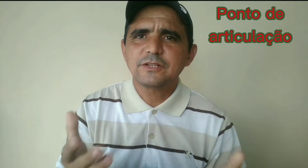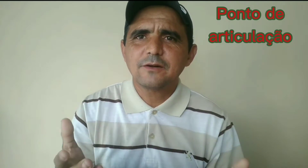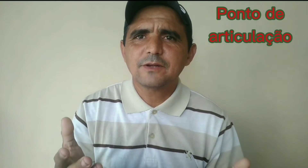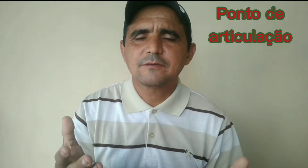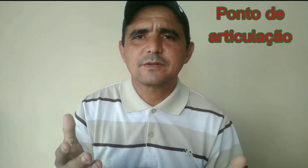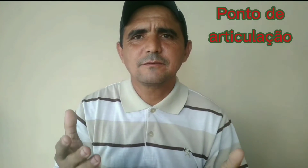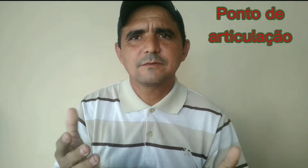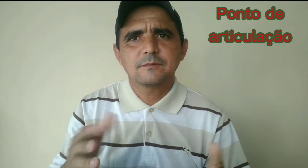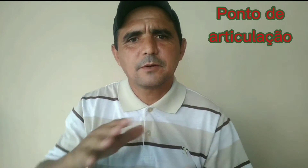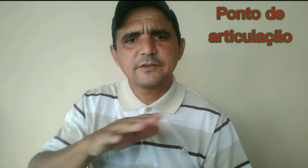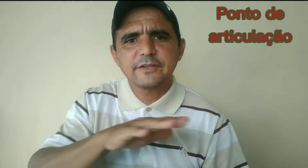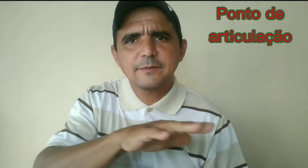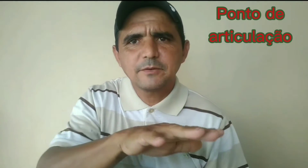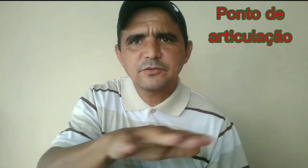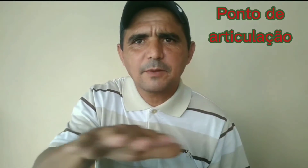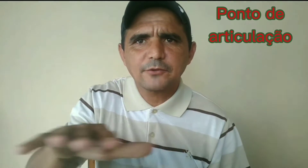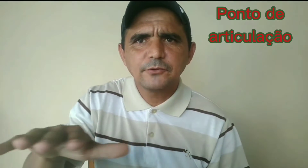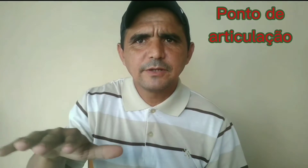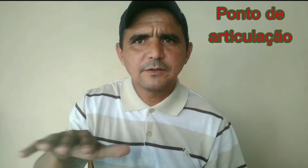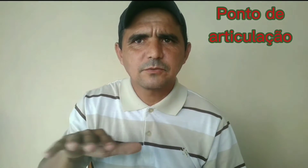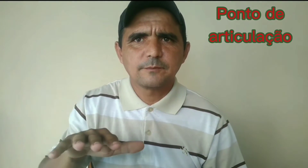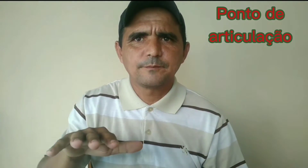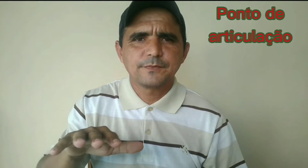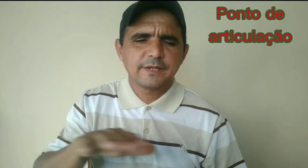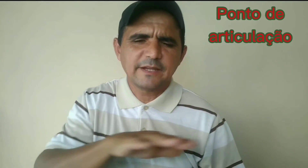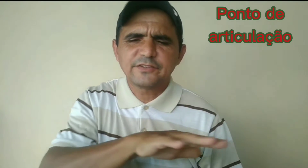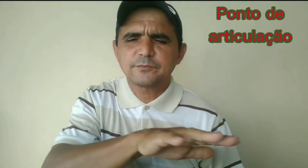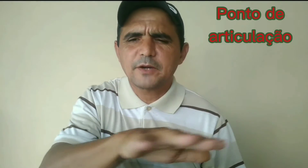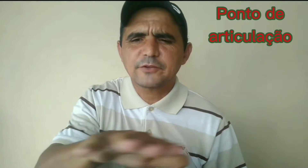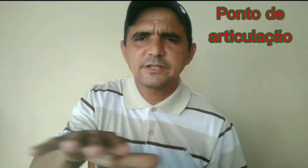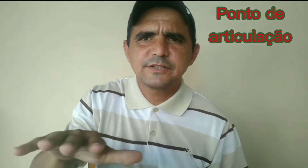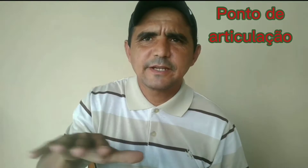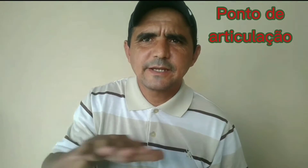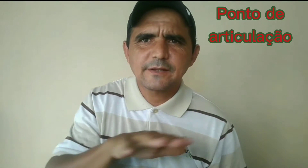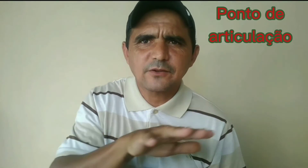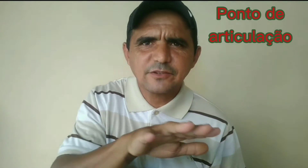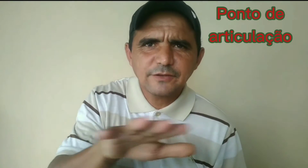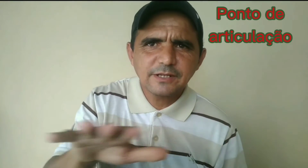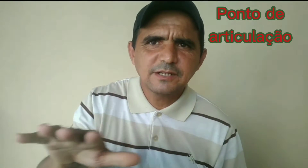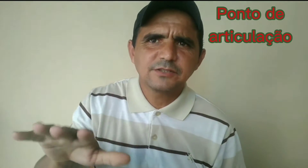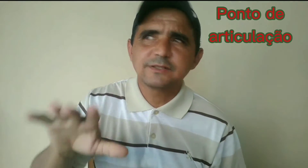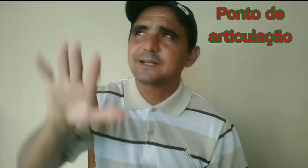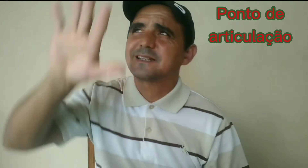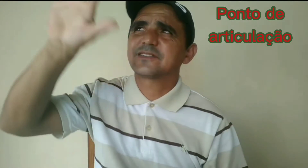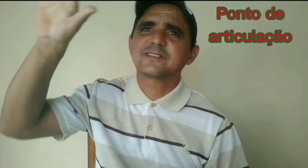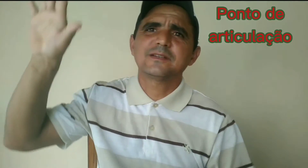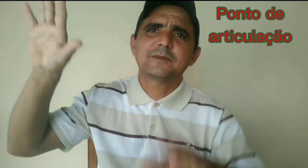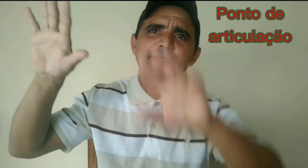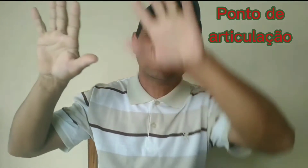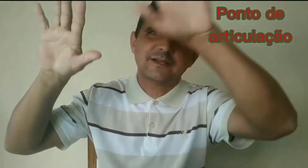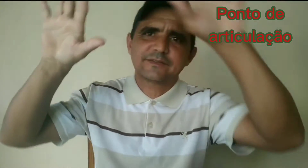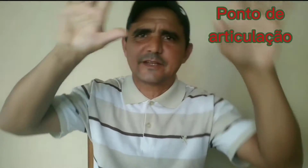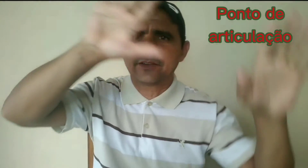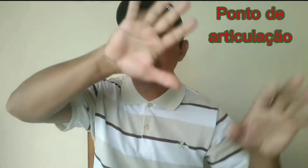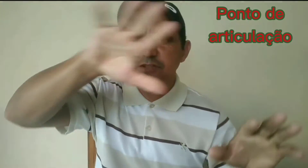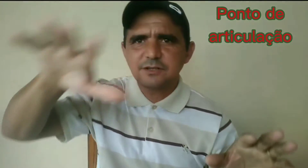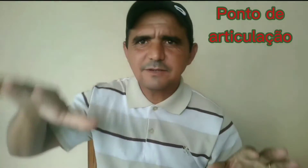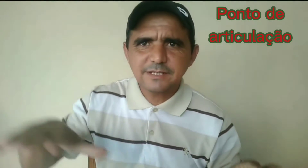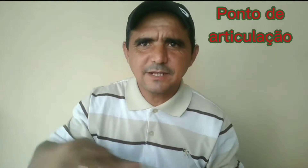sinal não. Então pode ser também o espaço neutro, que é esse espaço que a gente tem aqui na nossa frente, né, aqui em cima, né, essa região aqui na